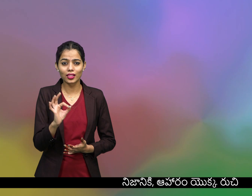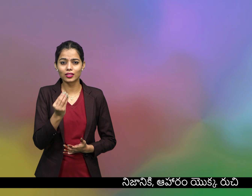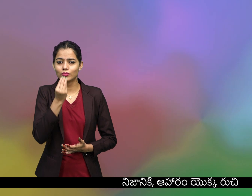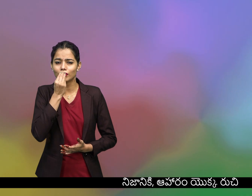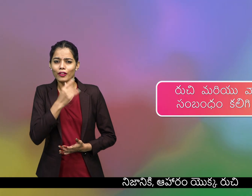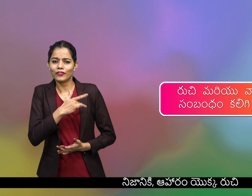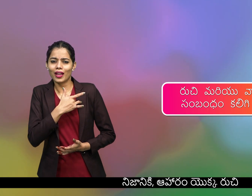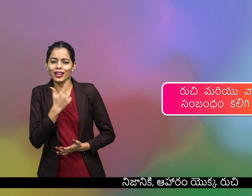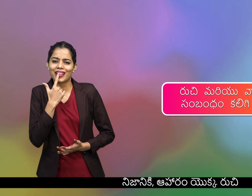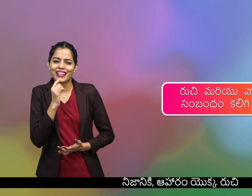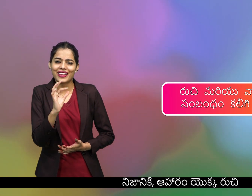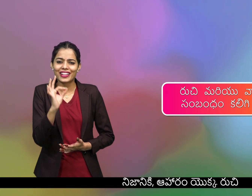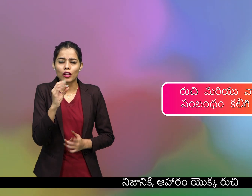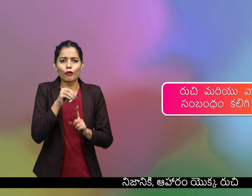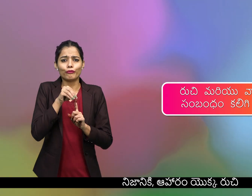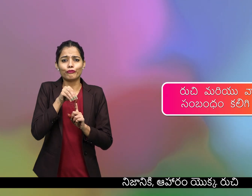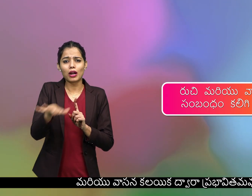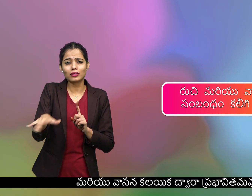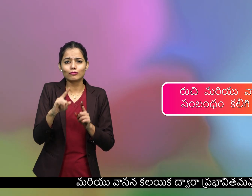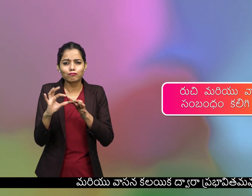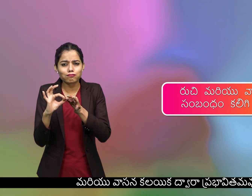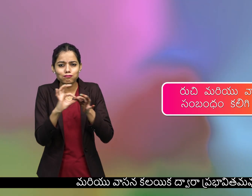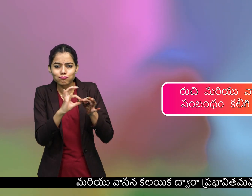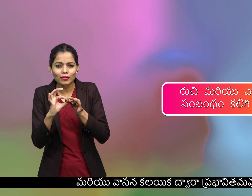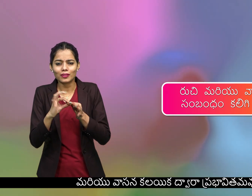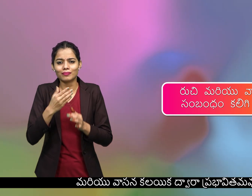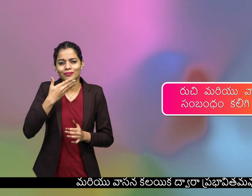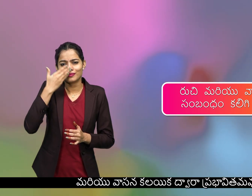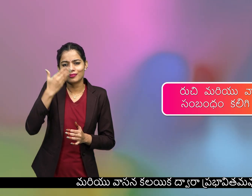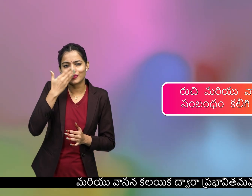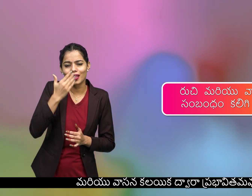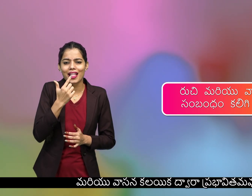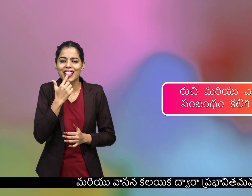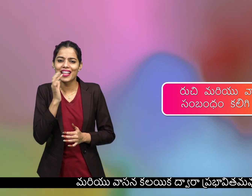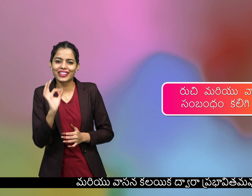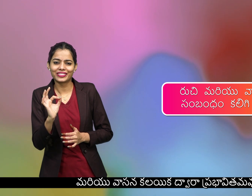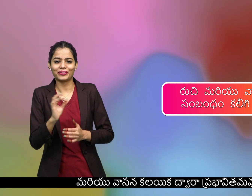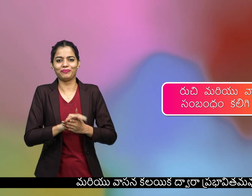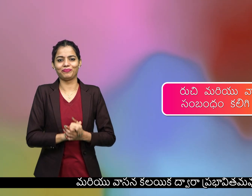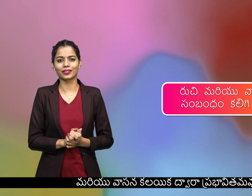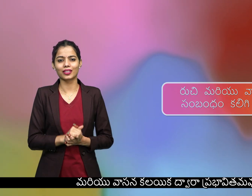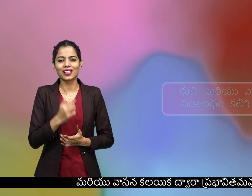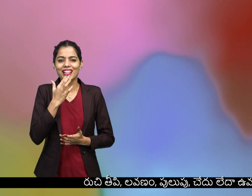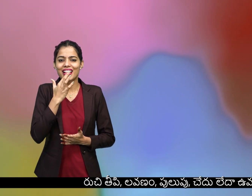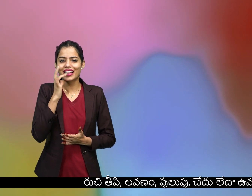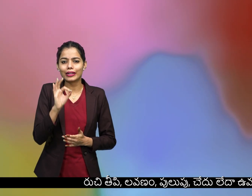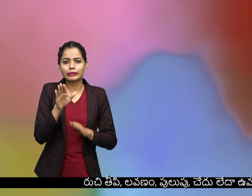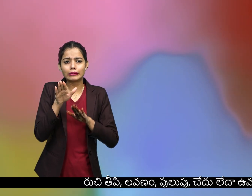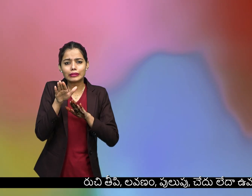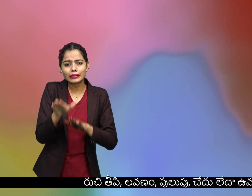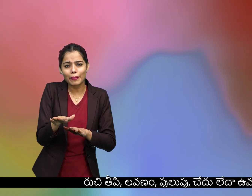నిజానికి ఆహారం యొక్క రుచి మరియు వాసన కలయిక ద్వారా ప్రభావితమవుతుంది.